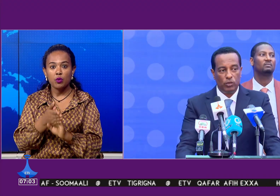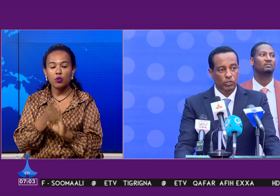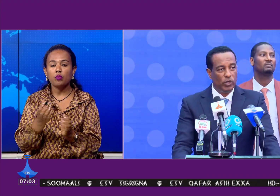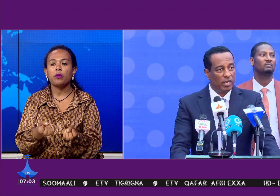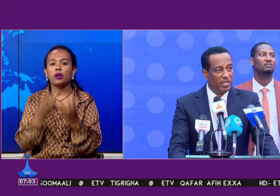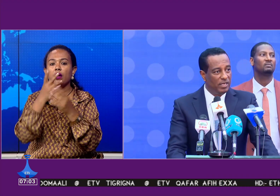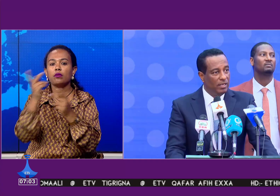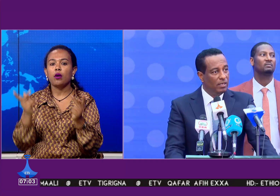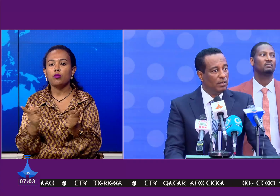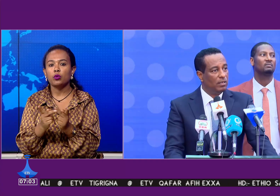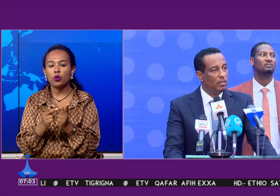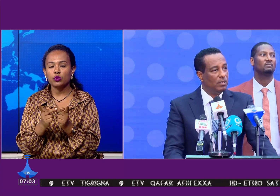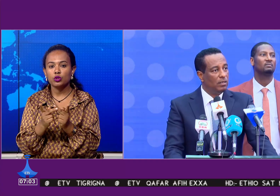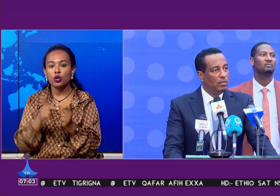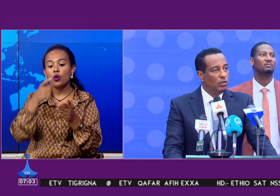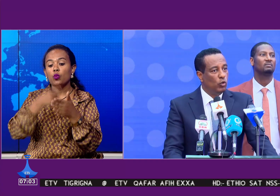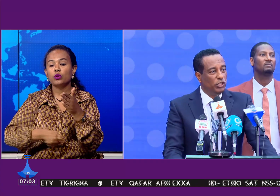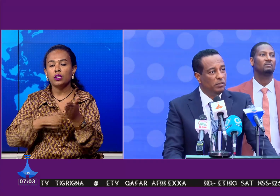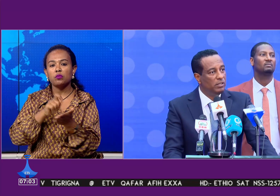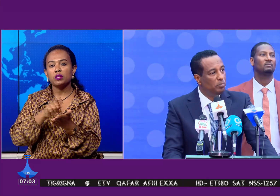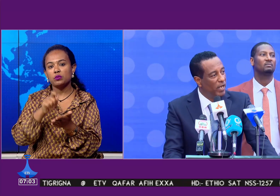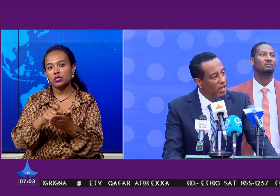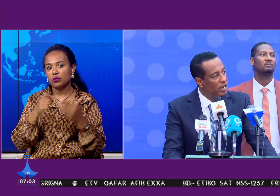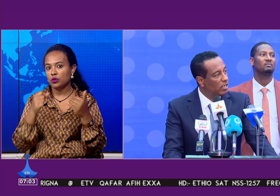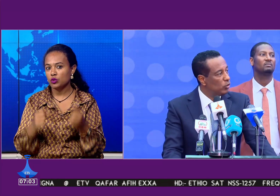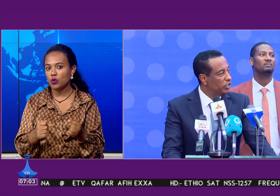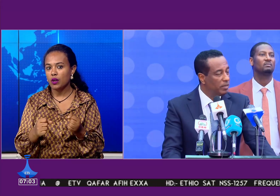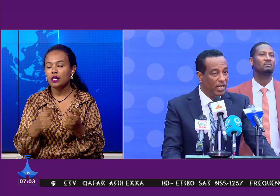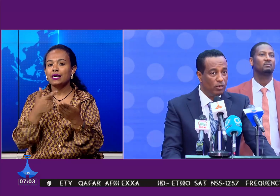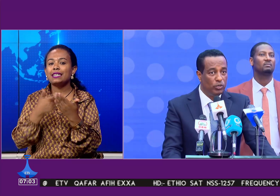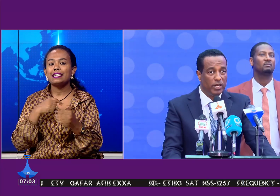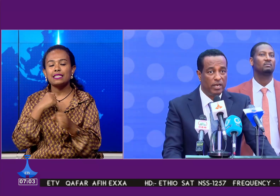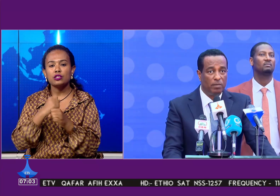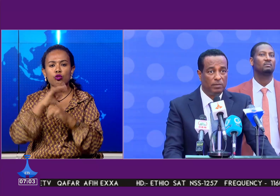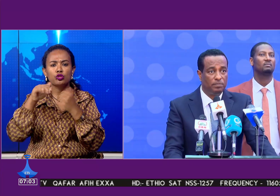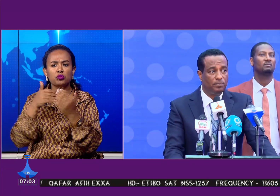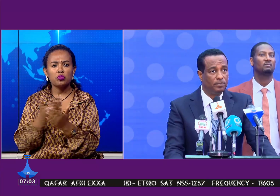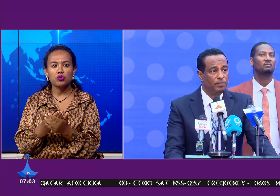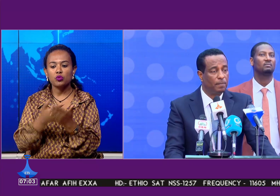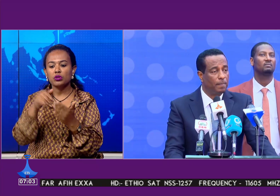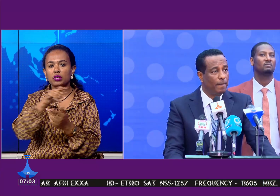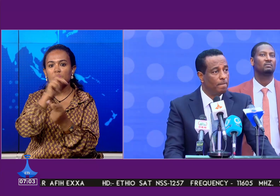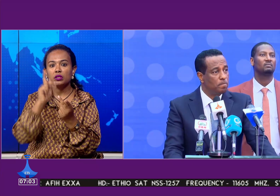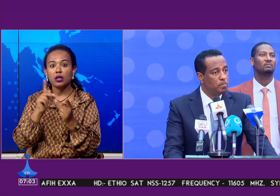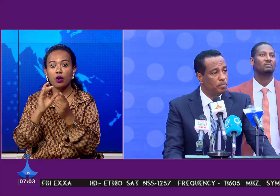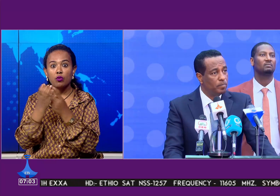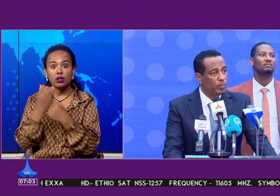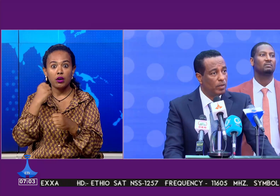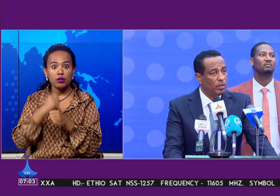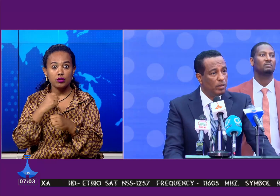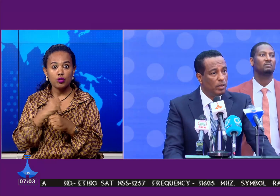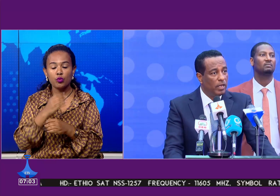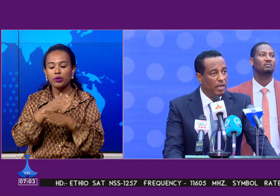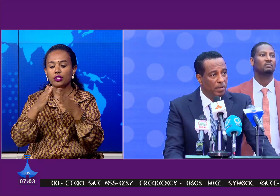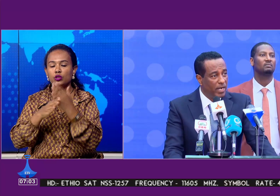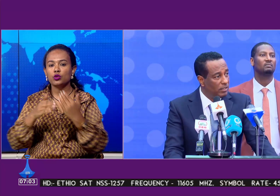በበርካታ ቦታዎች ውጤት ማስመዝገብ ተችሏል። እነዚህ ስራዎች በሙሉ እንዲህ በተሳካ ሁኔታ እንዲሰሩ